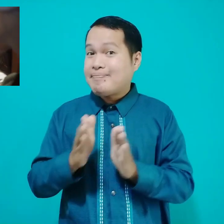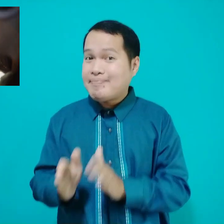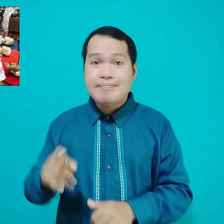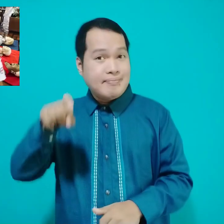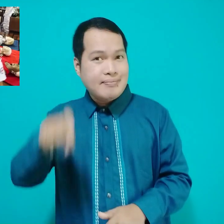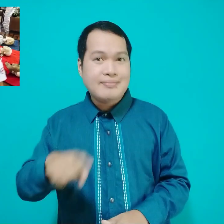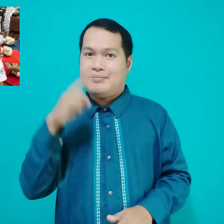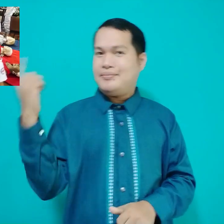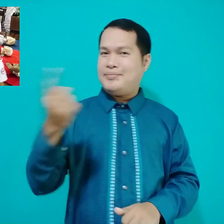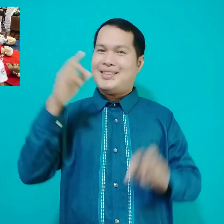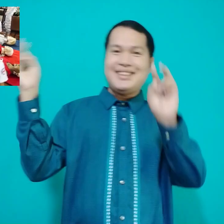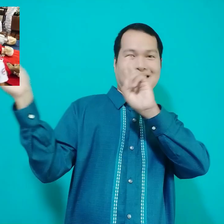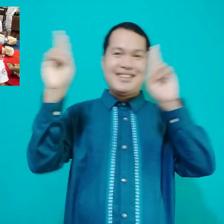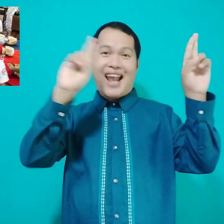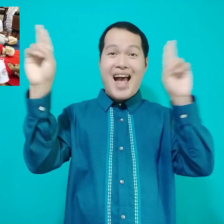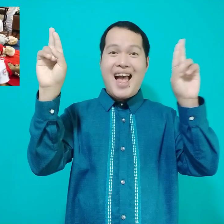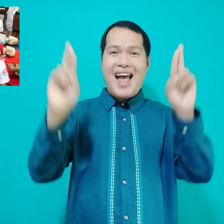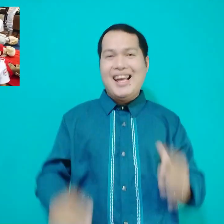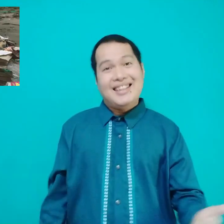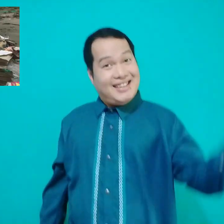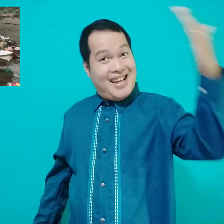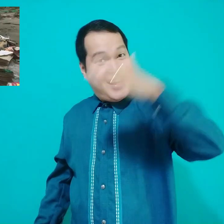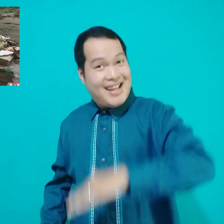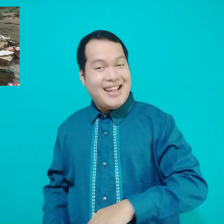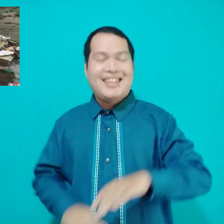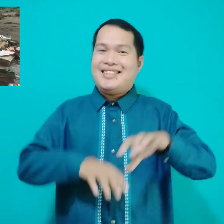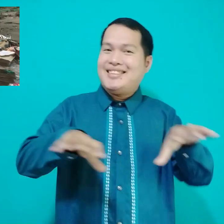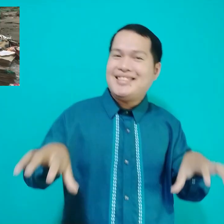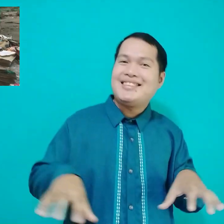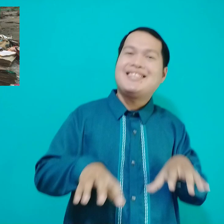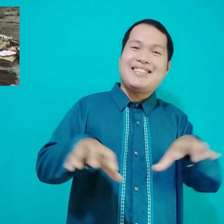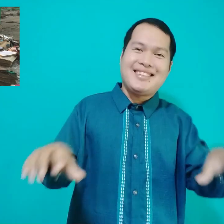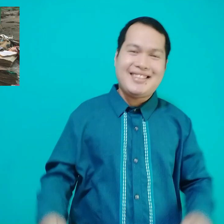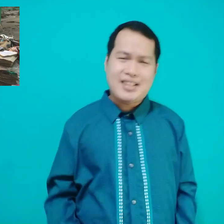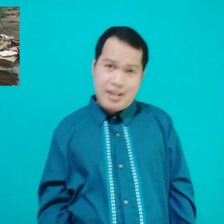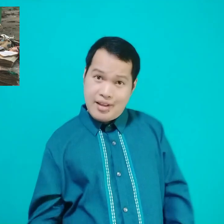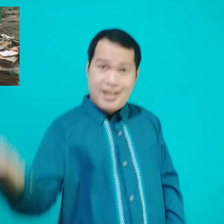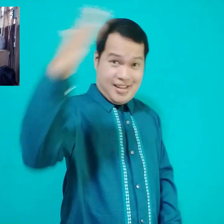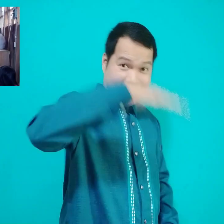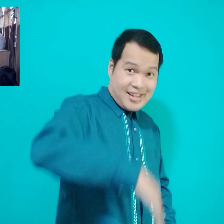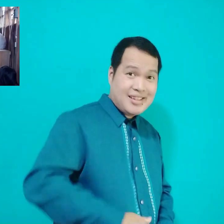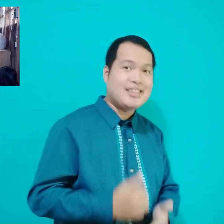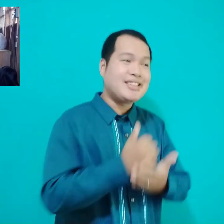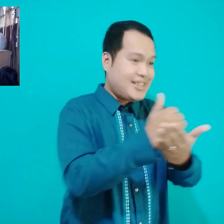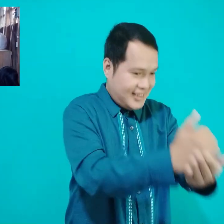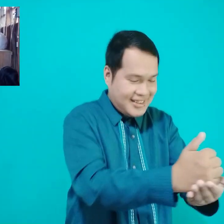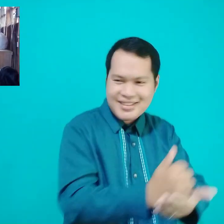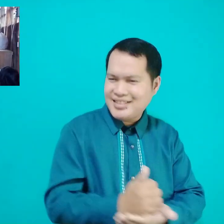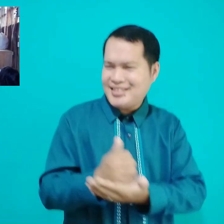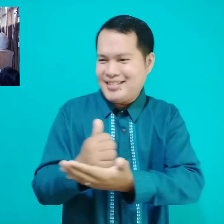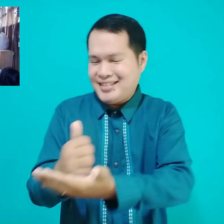-dapat Nang maging laging handa Tara na, hilos na Lika na,